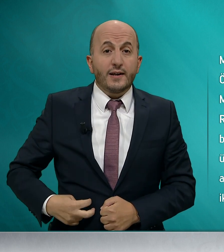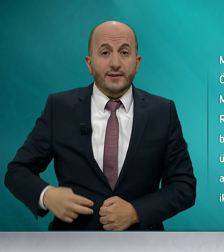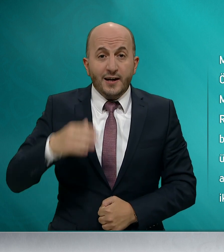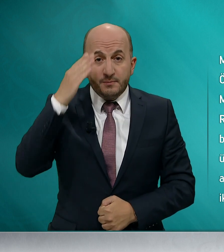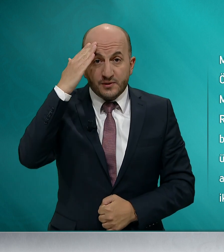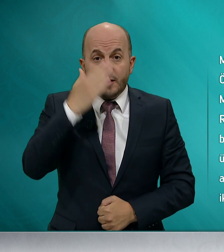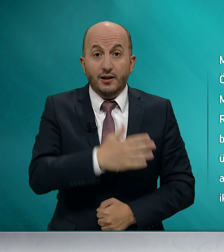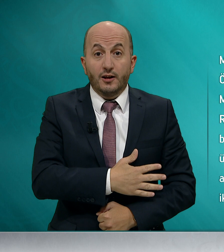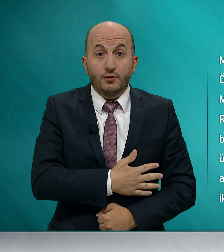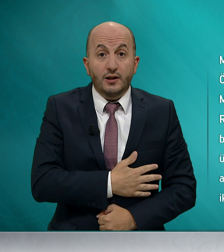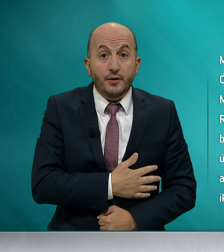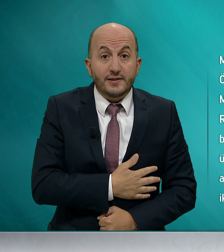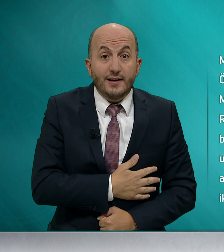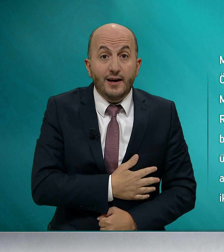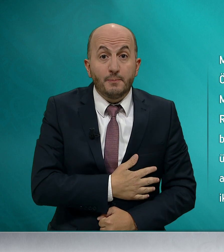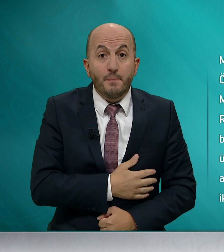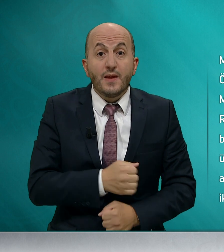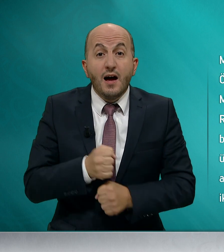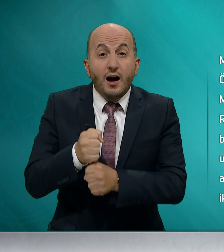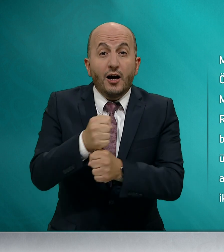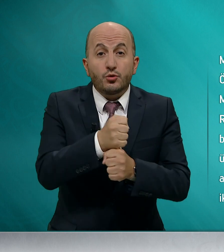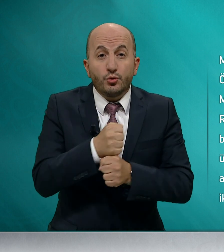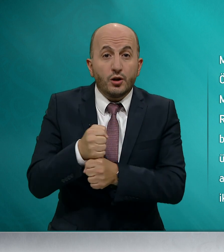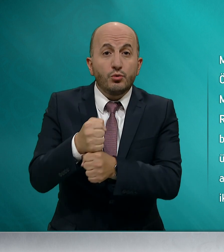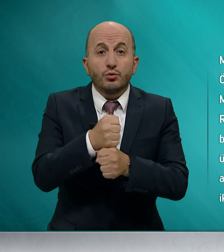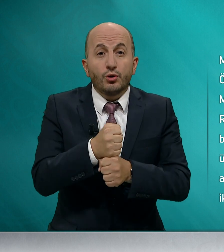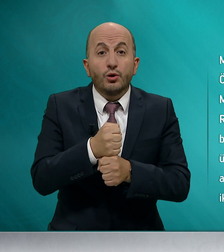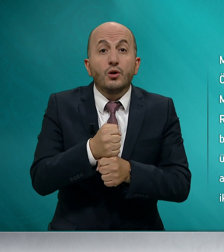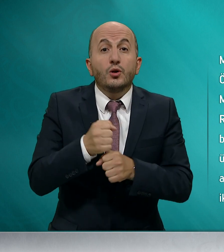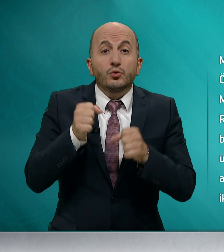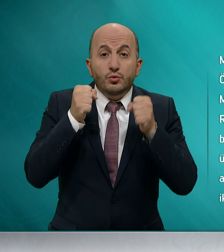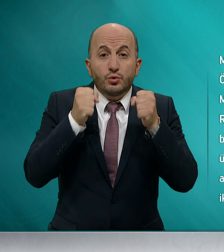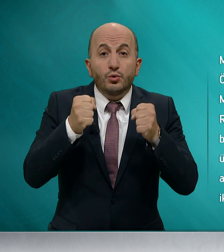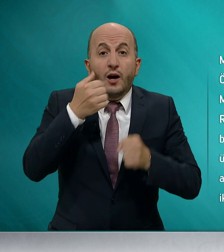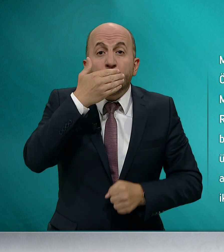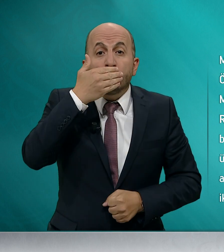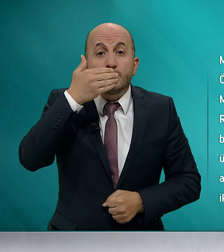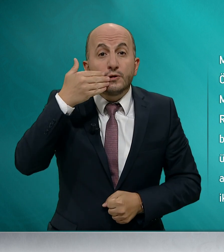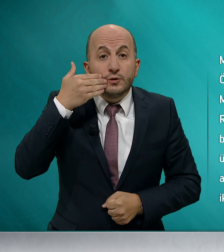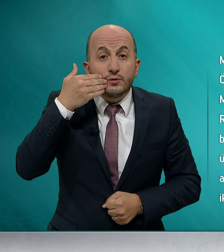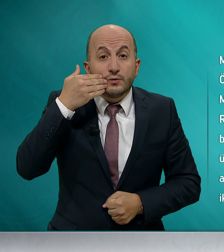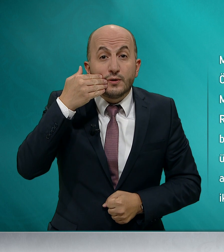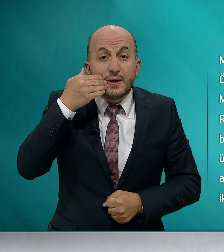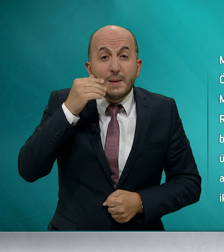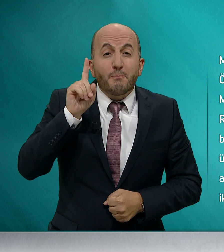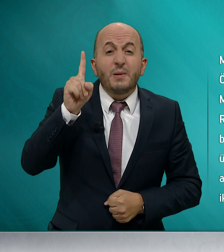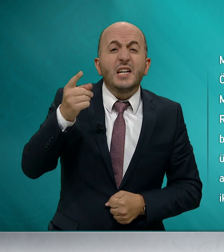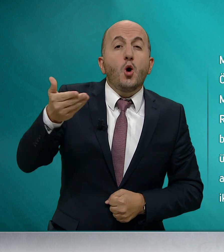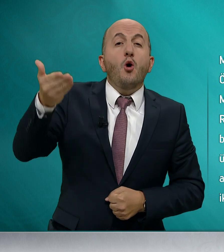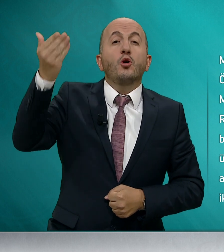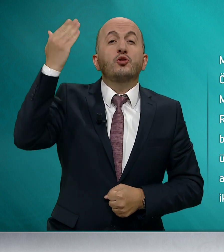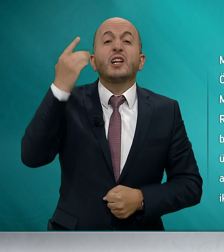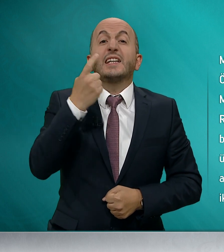Resul-i Ekrem sallallahu aleyhi ve sellem Aşure günü tutulan orucun